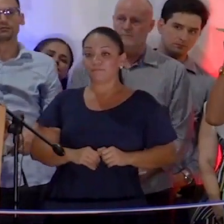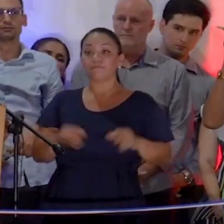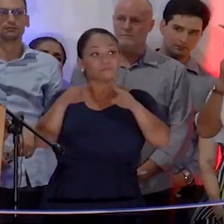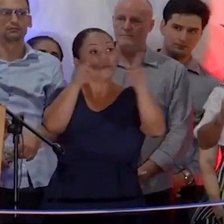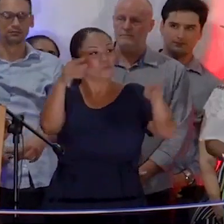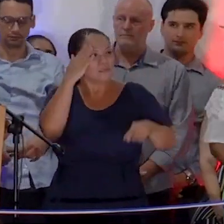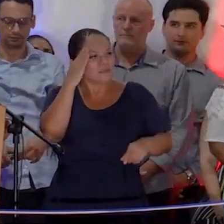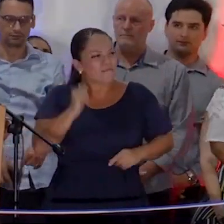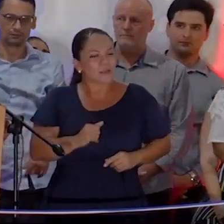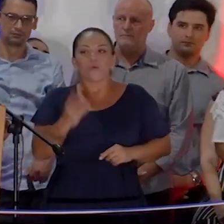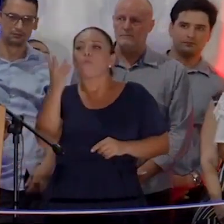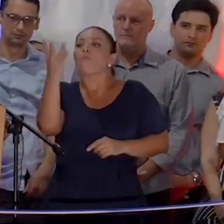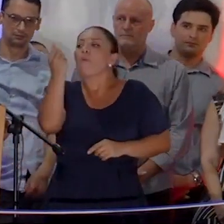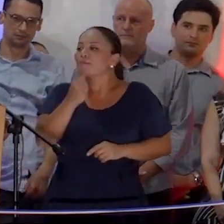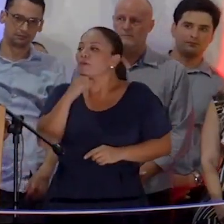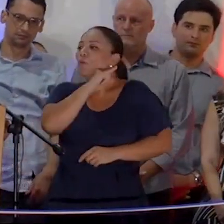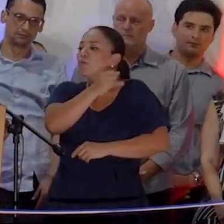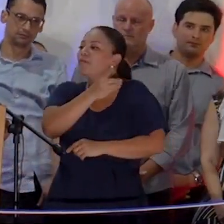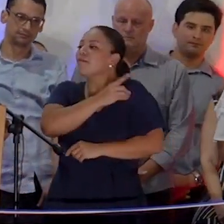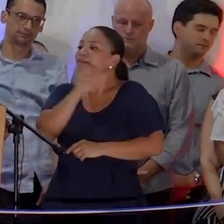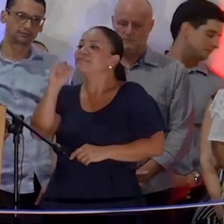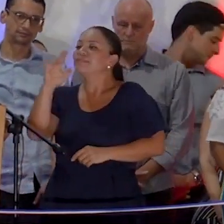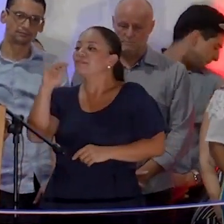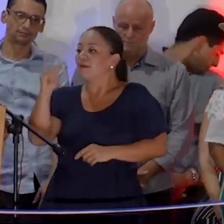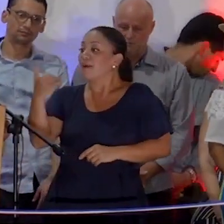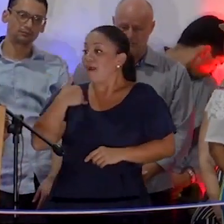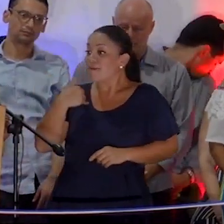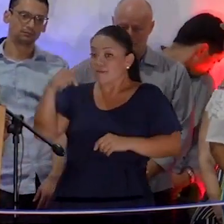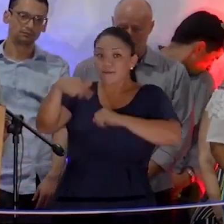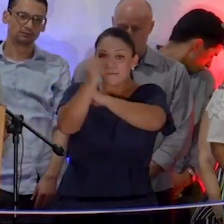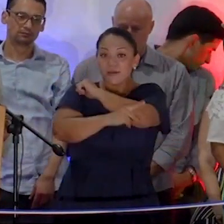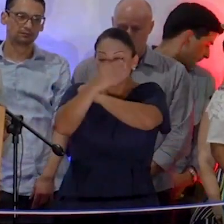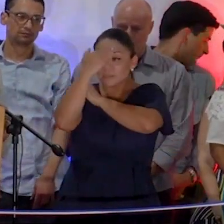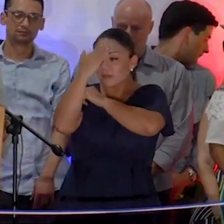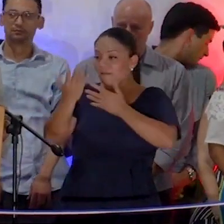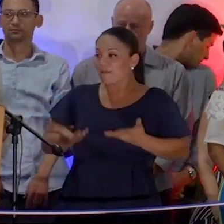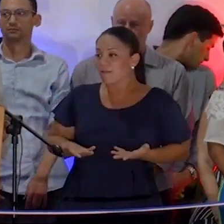¿Ustedes saben cuántas juntas directivas del SINAC hay en el país?